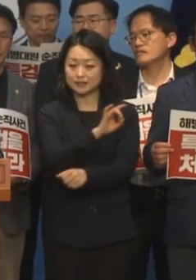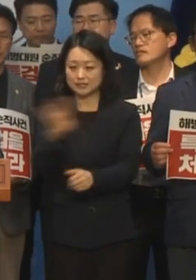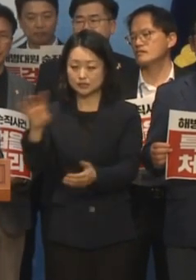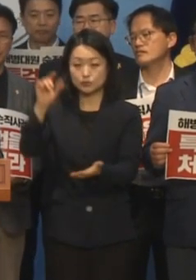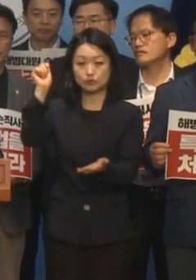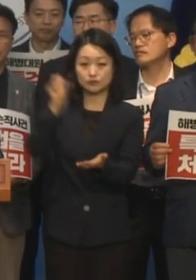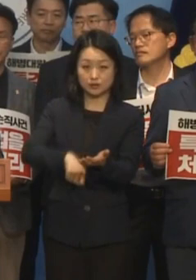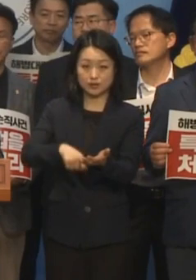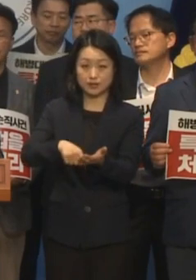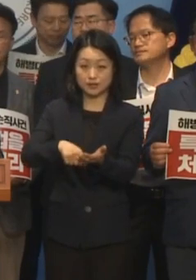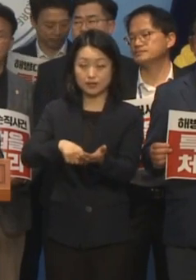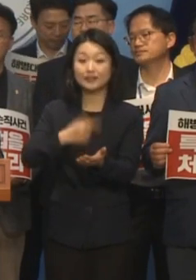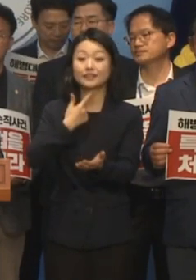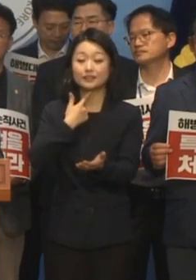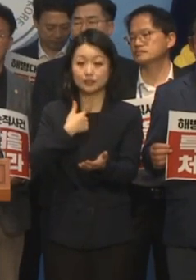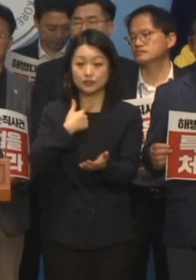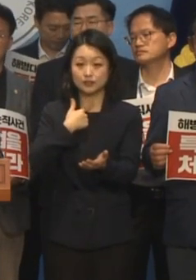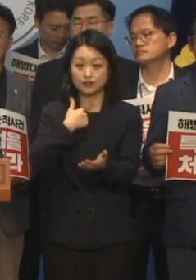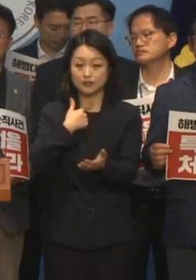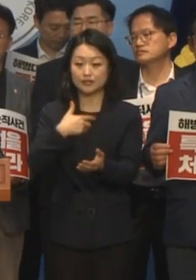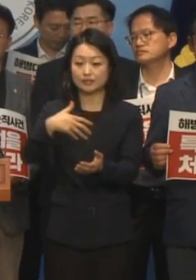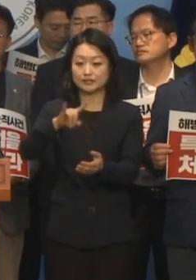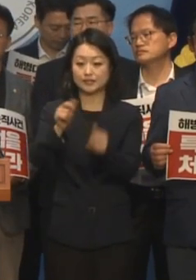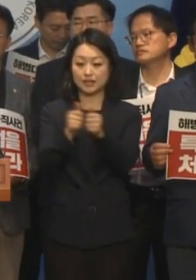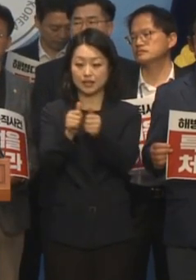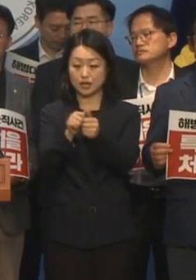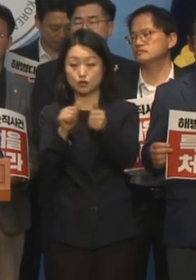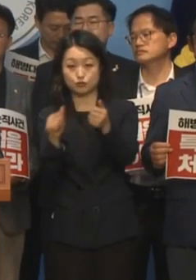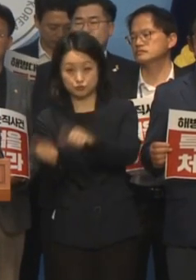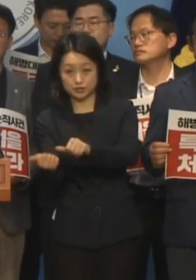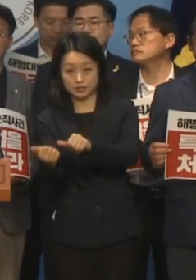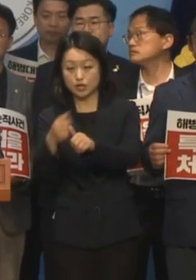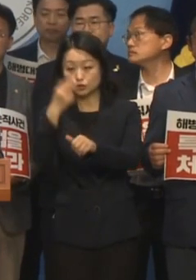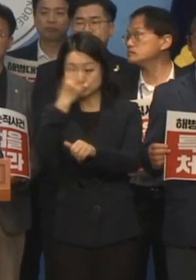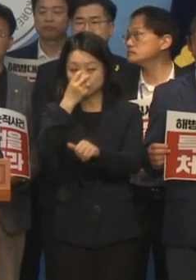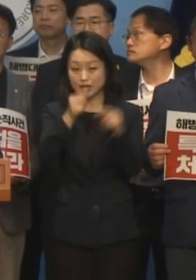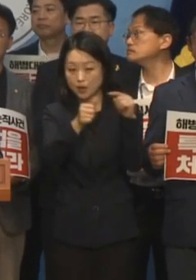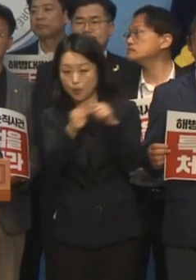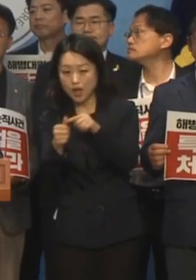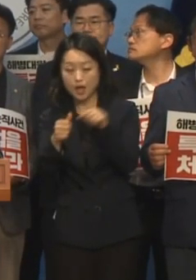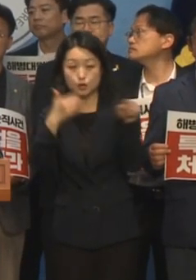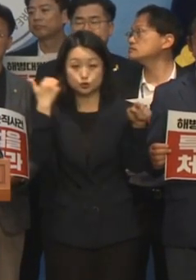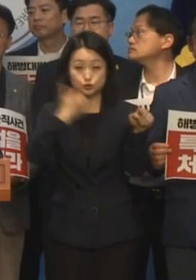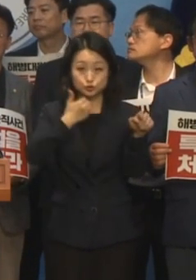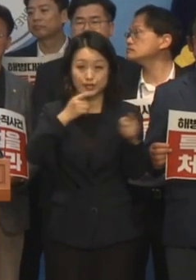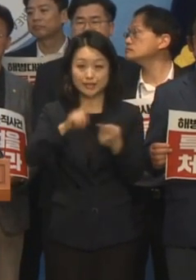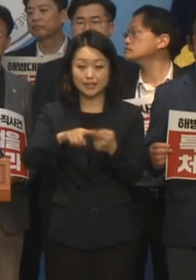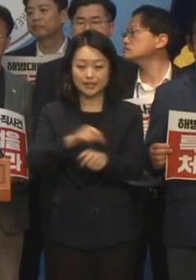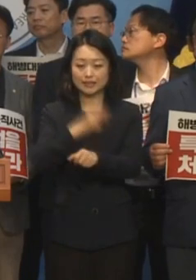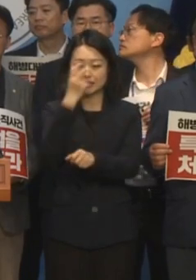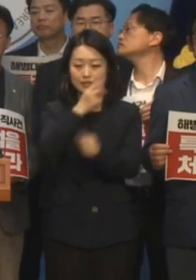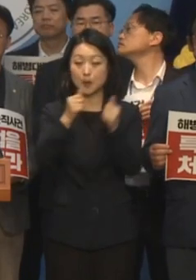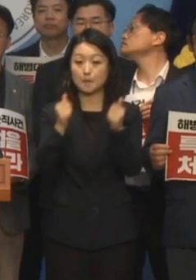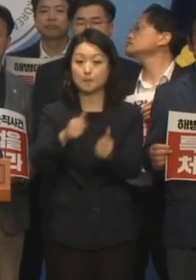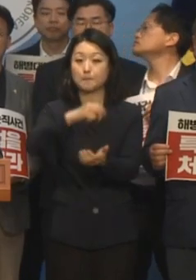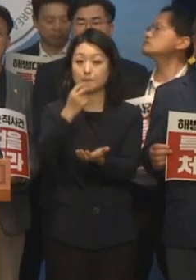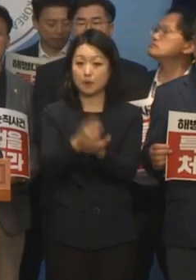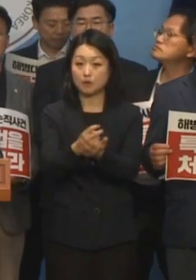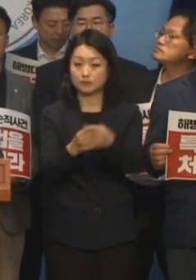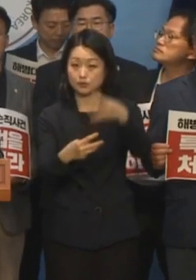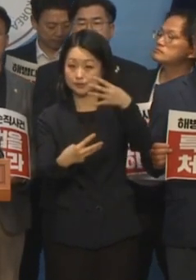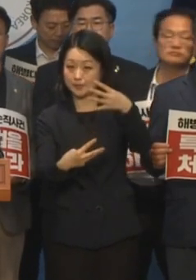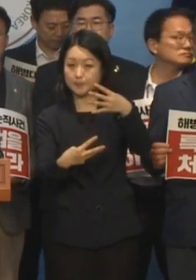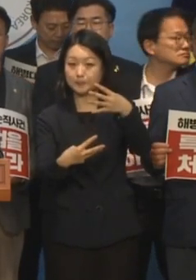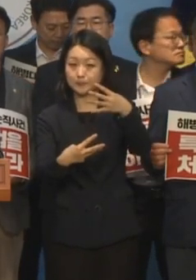안건으로 지정되었던 고 최상병 순직 수사 외압 등에 관한 특검법이 지난 4월